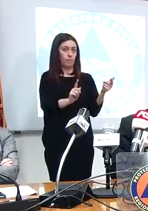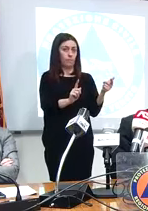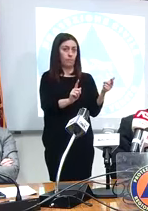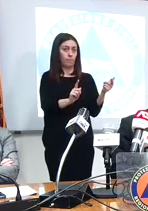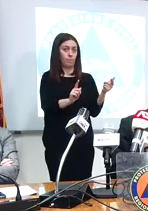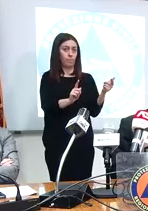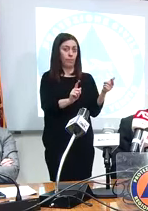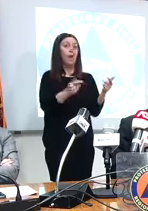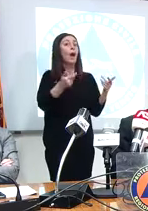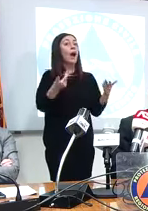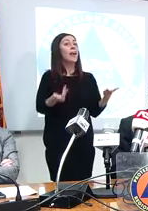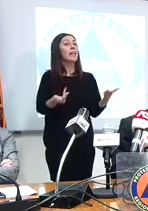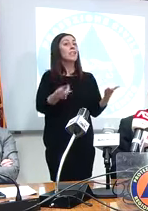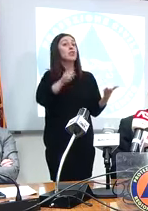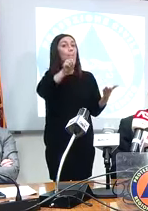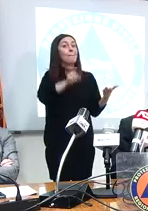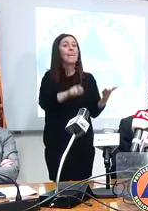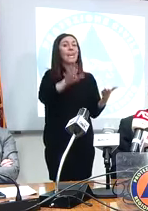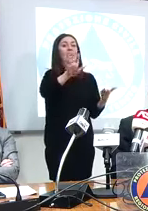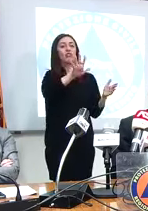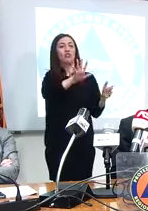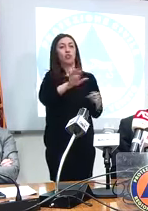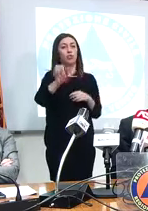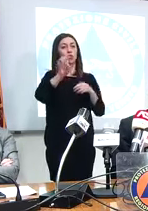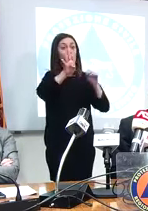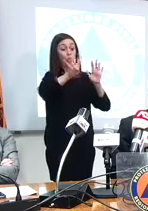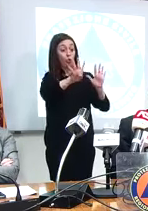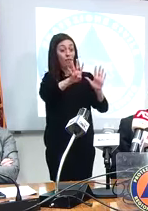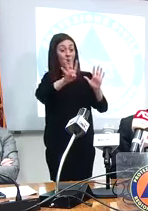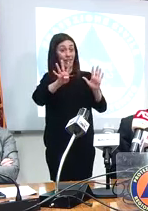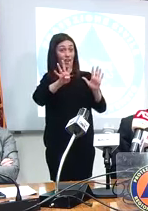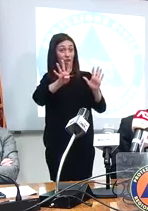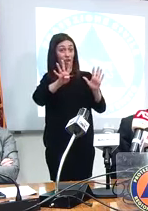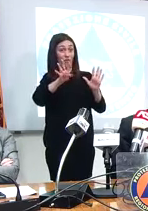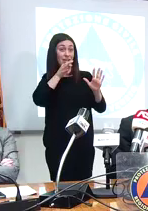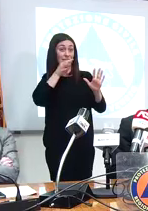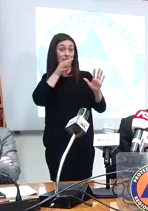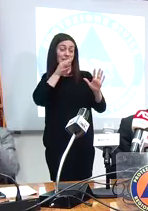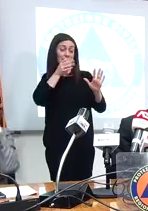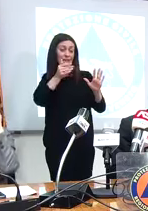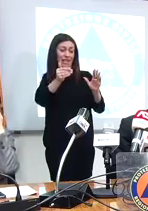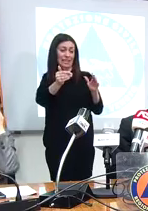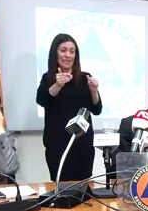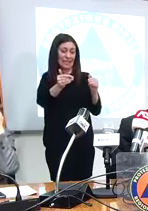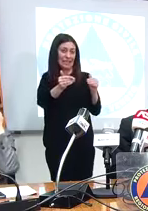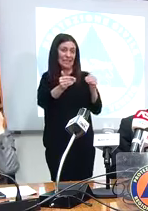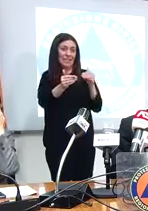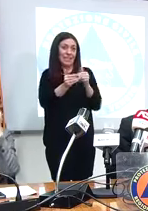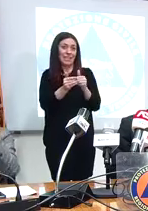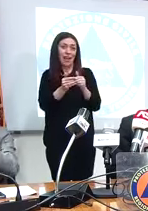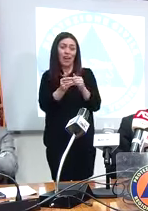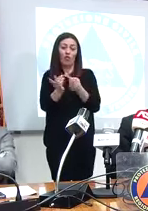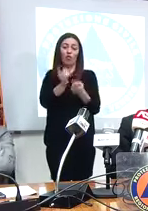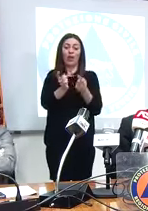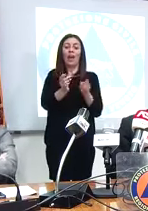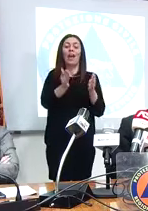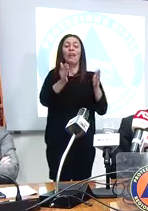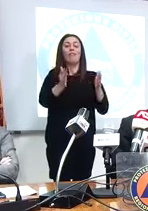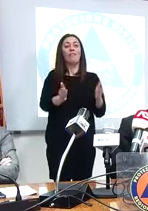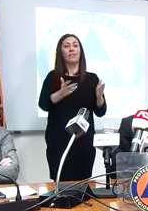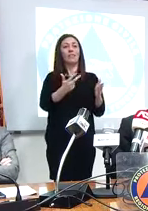e oggi siamo a 1.599, quindi siamo molto vicini alla fase 3.